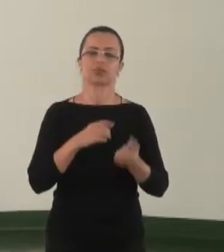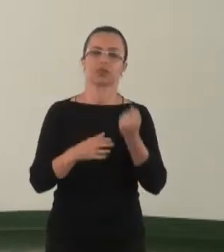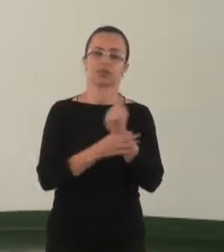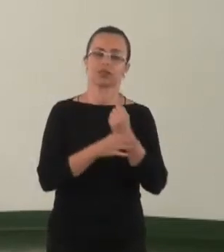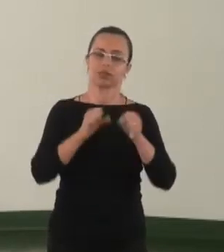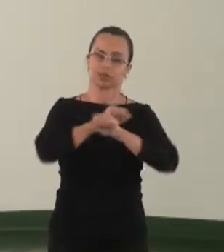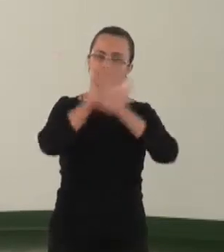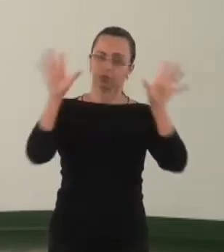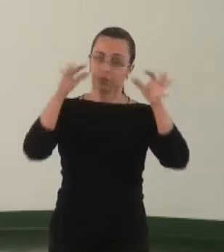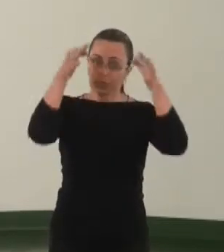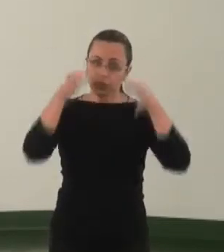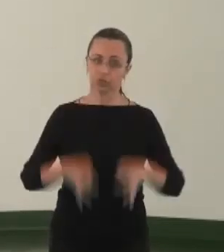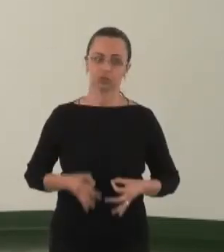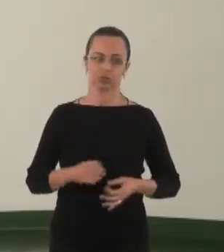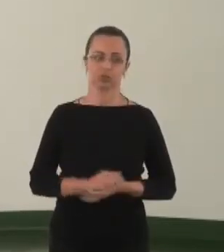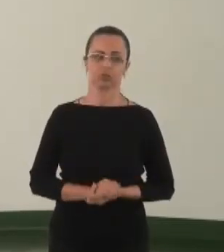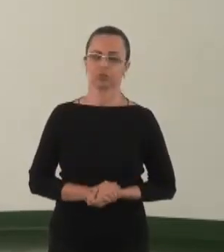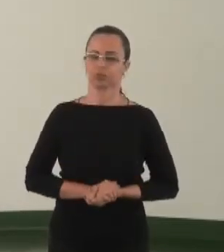transparência e honestidade.